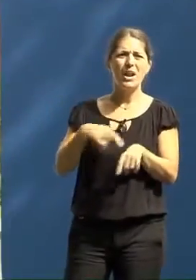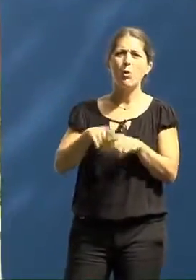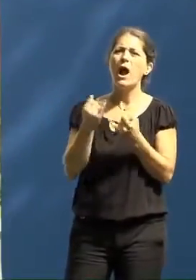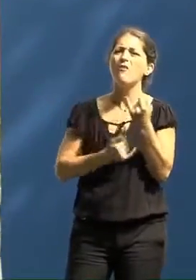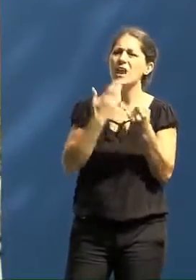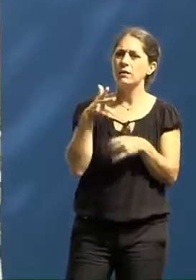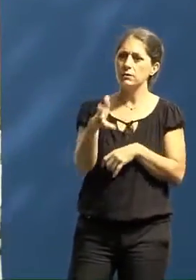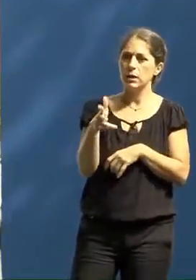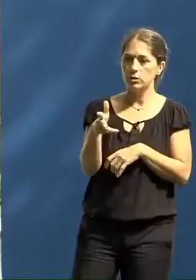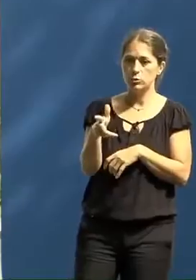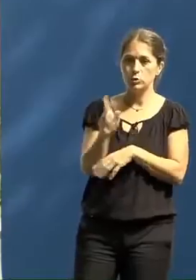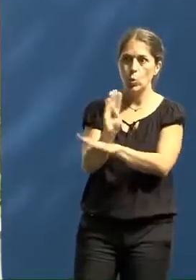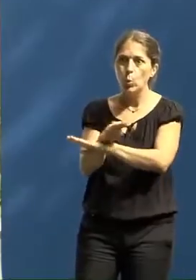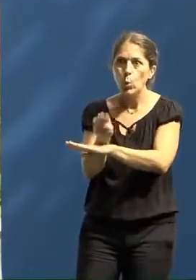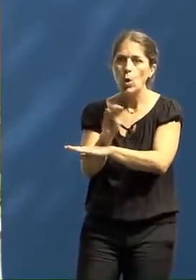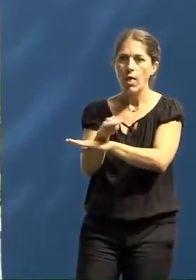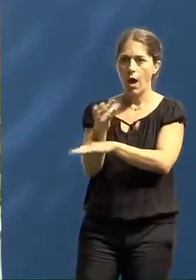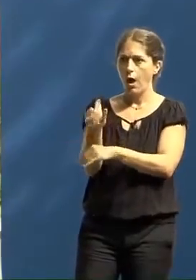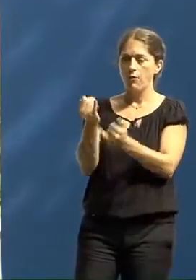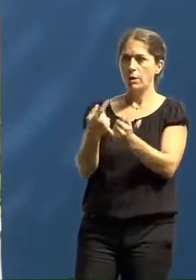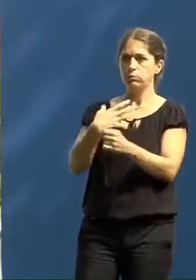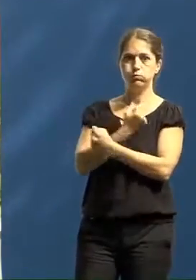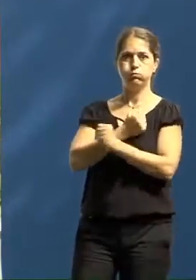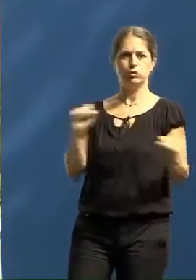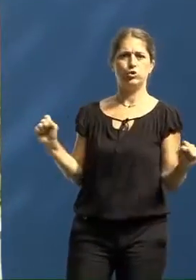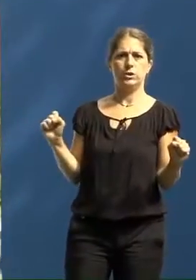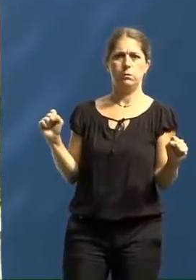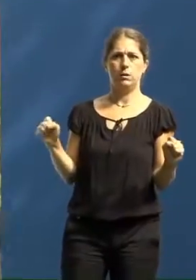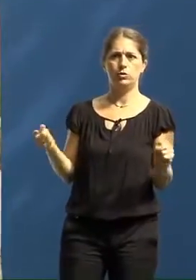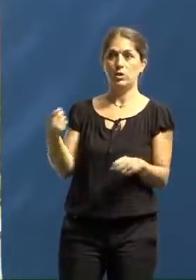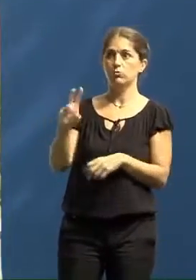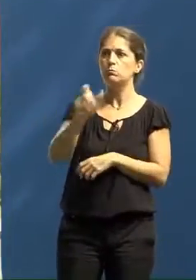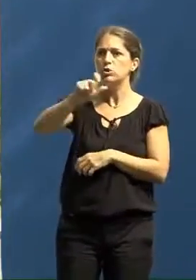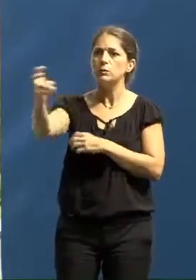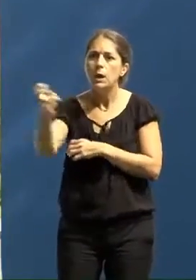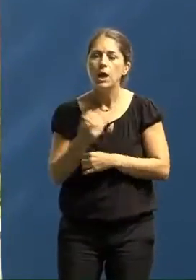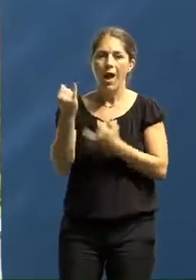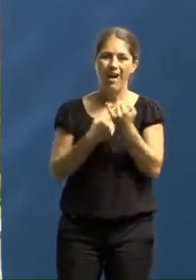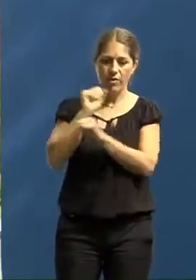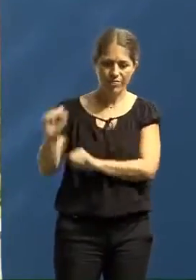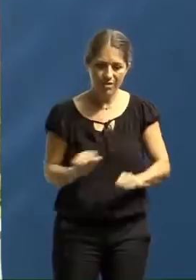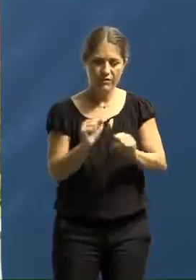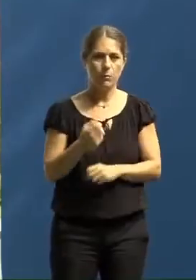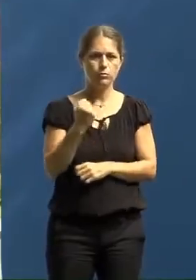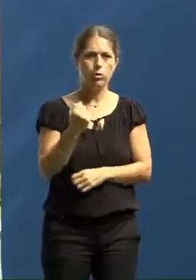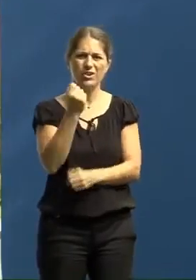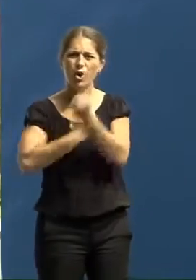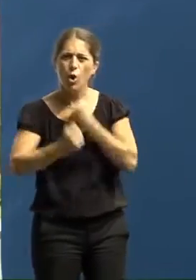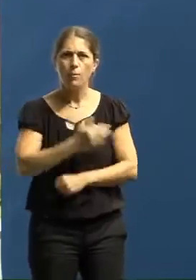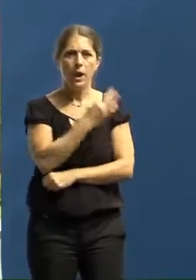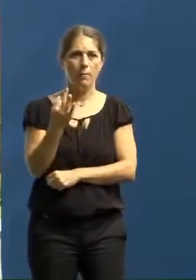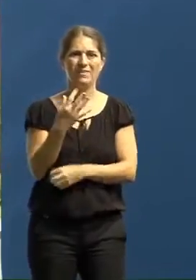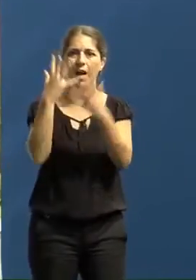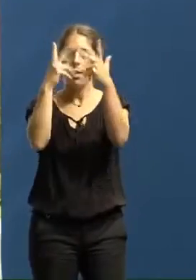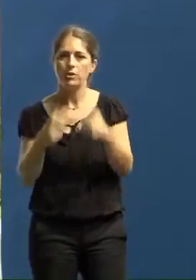os dereitos da xente que viña aos xulgados, buscando un amparo que non lle daban nin os poderes económicos, nin as propias administracións, nin os